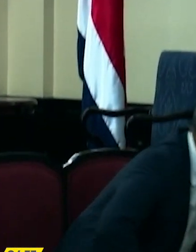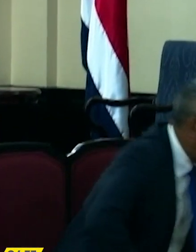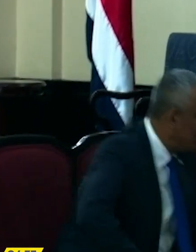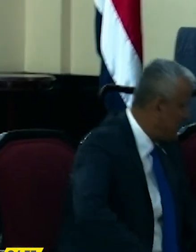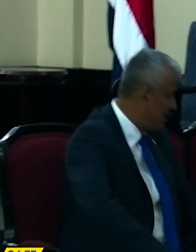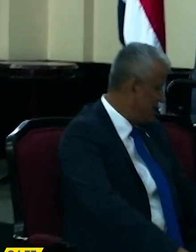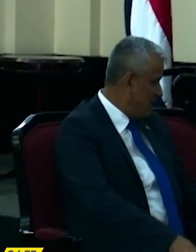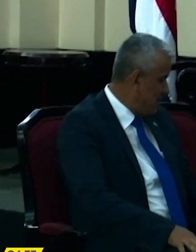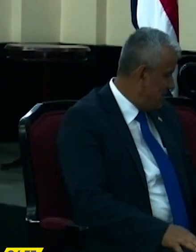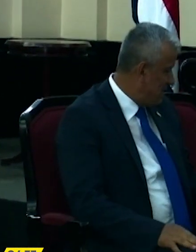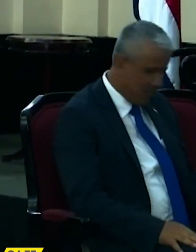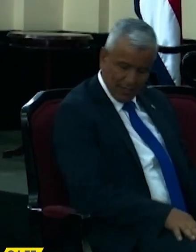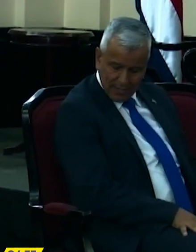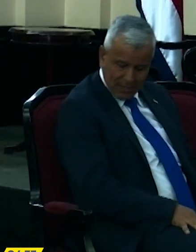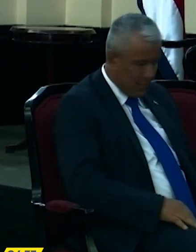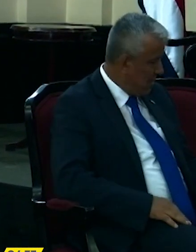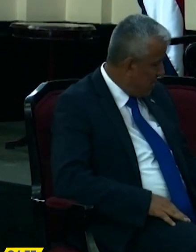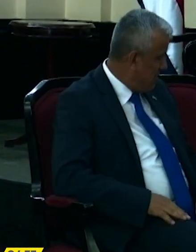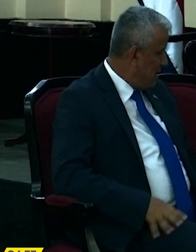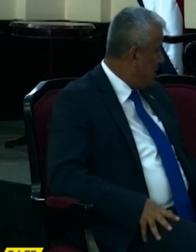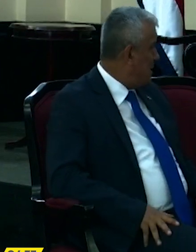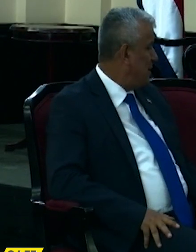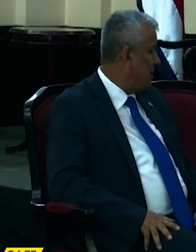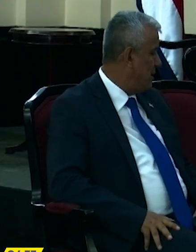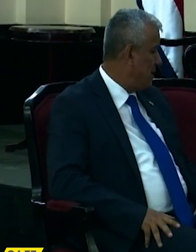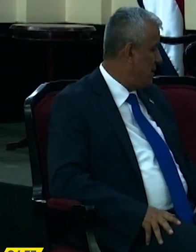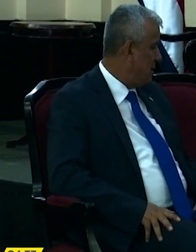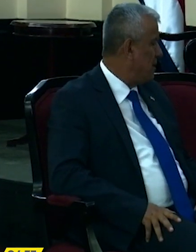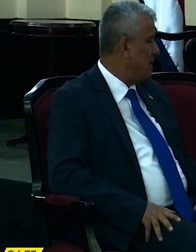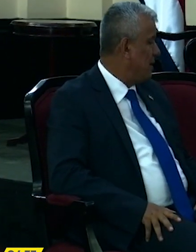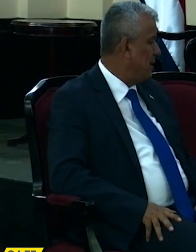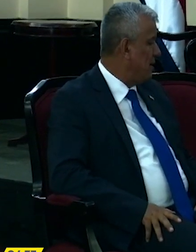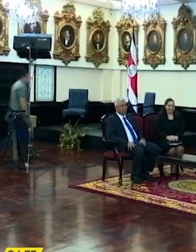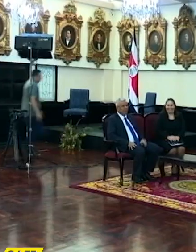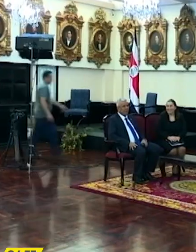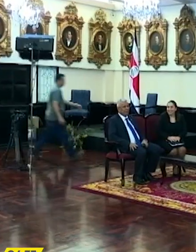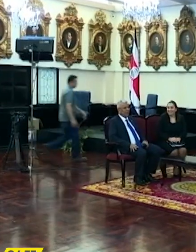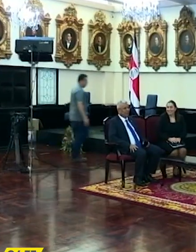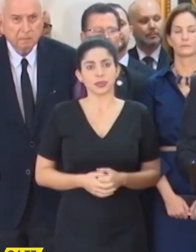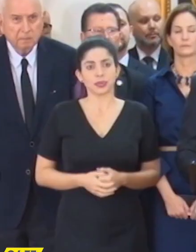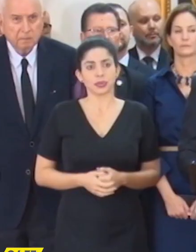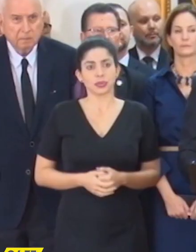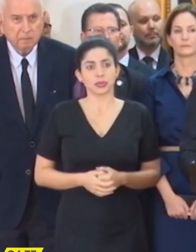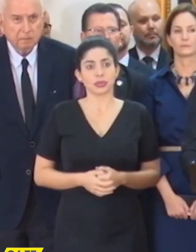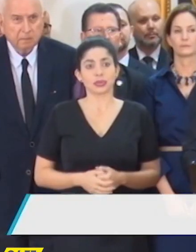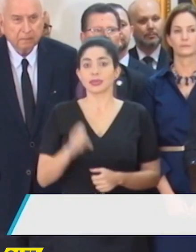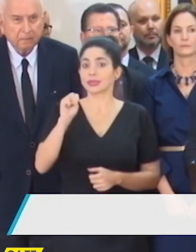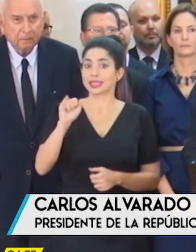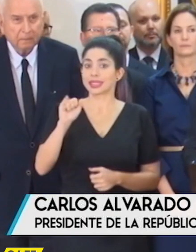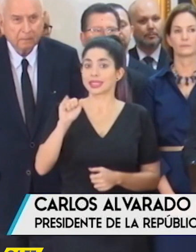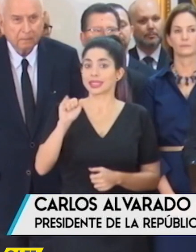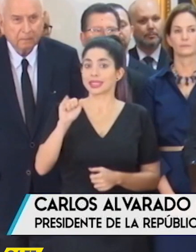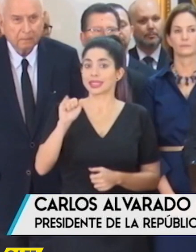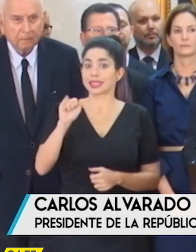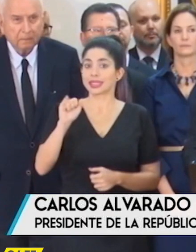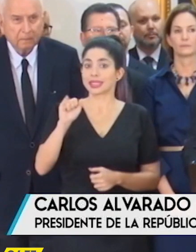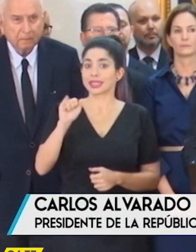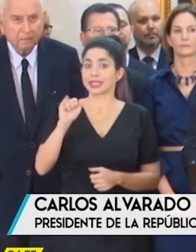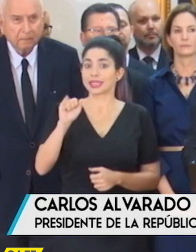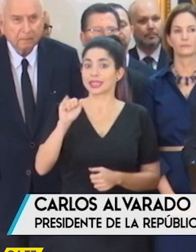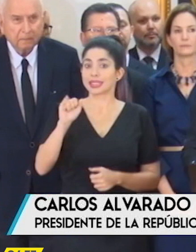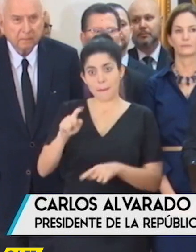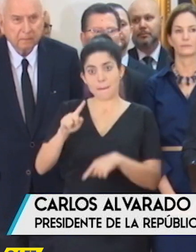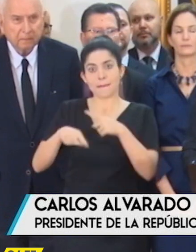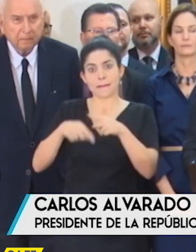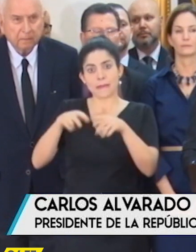asumirá el puesto por 2 meses, mientras se define la persona que lo hará de manera permanente. Doña Silvia Lara estará